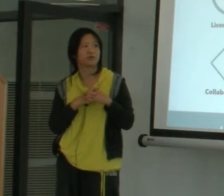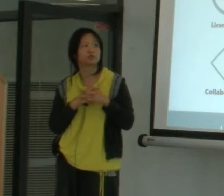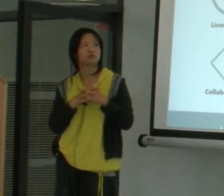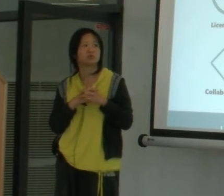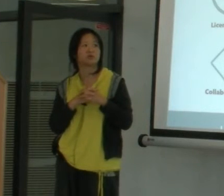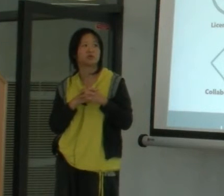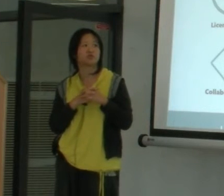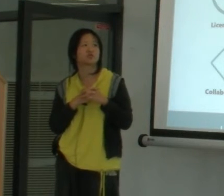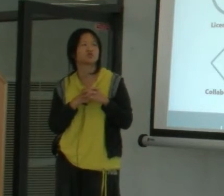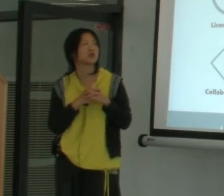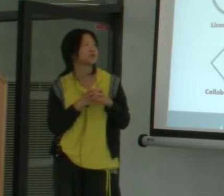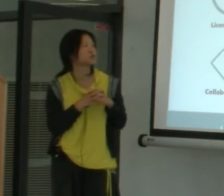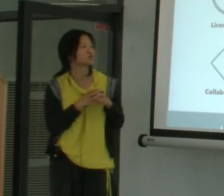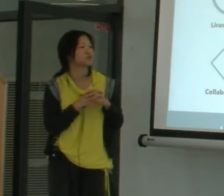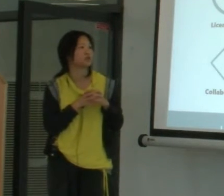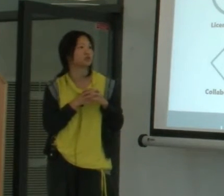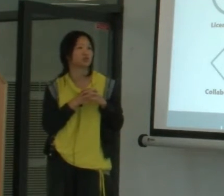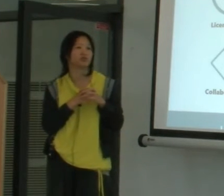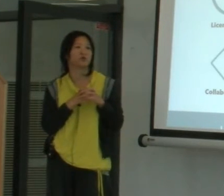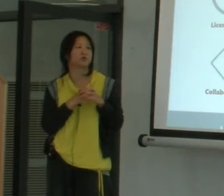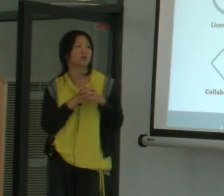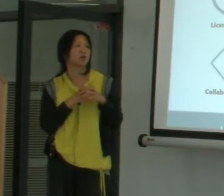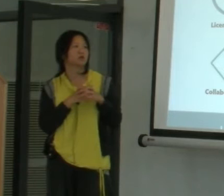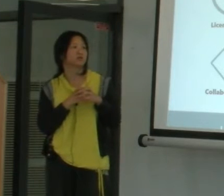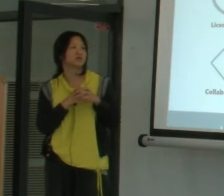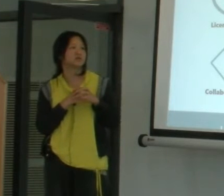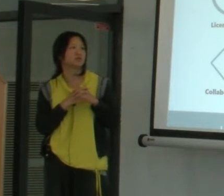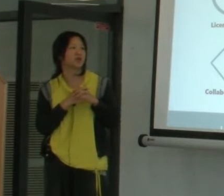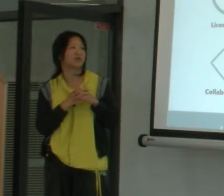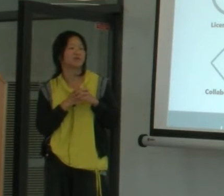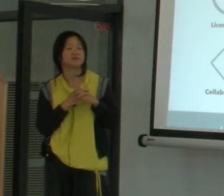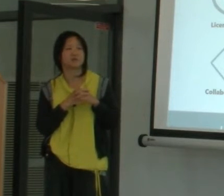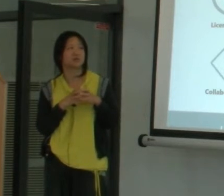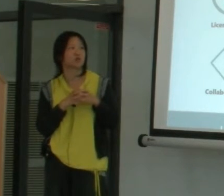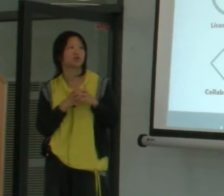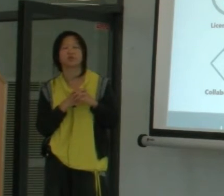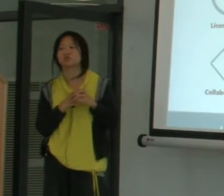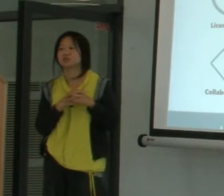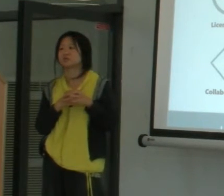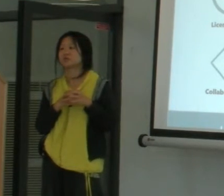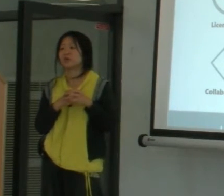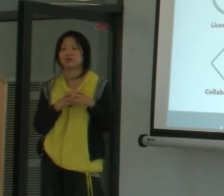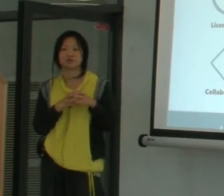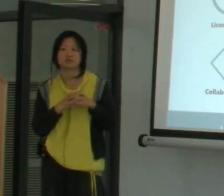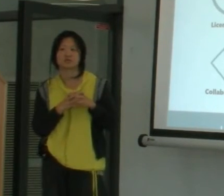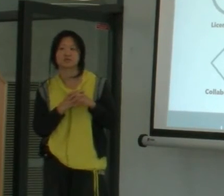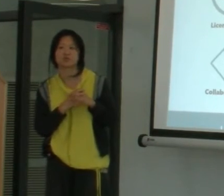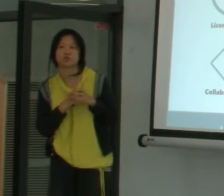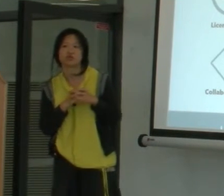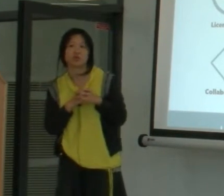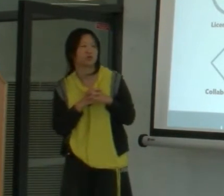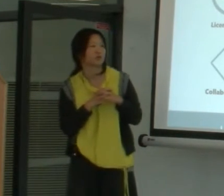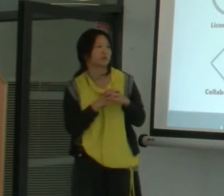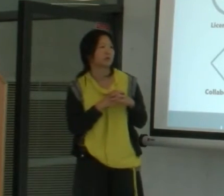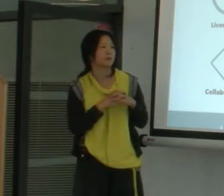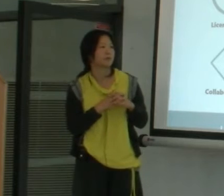Voilà, donc nous, on est plus dans la philosophie de pouvoir de décider de créer des dessins et que n'importe qui puisse, n'ait pas à attendre 70 ans pour